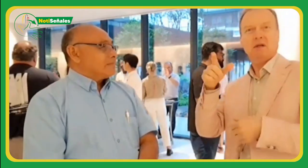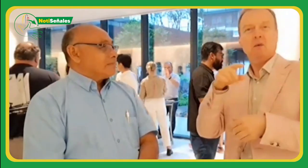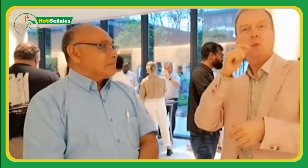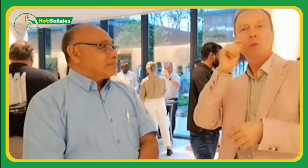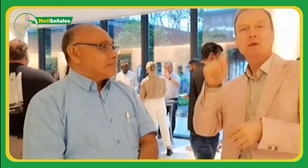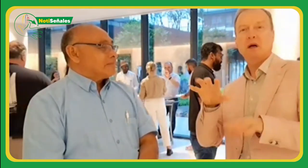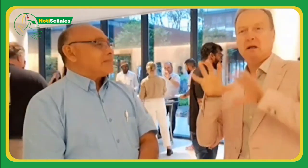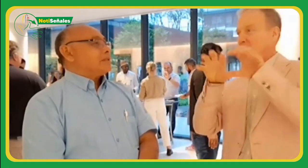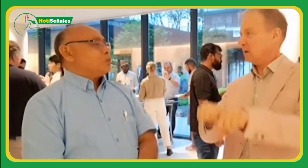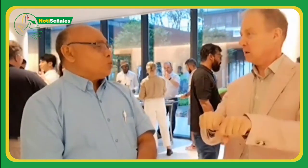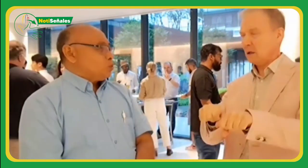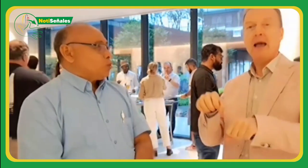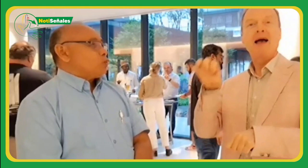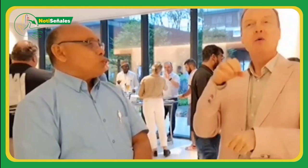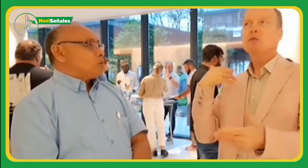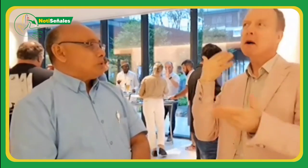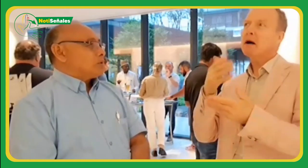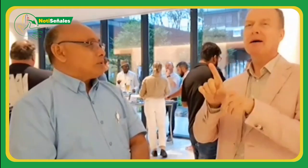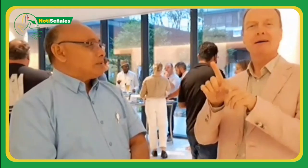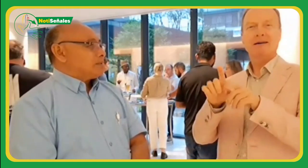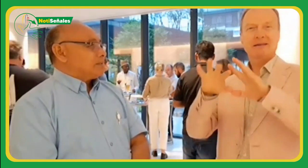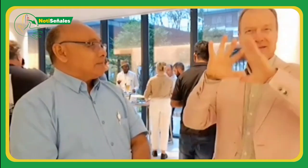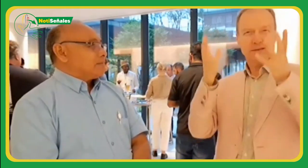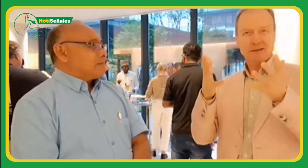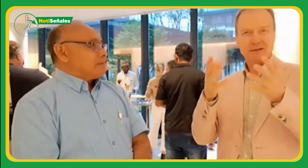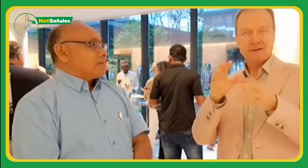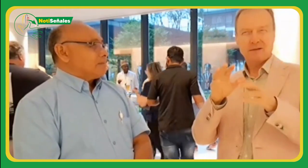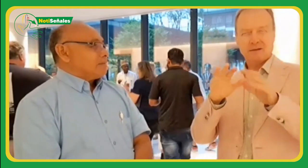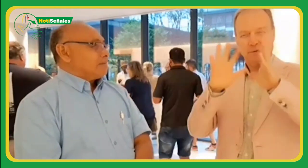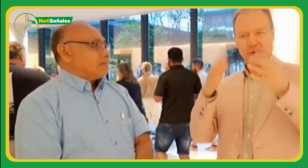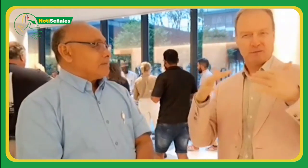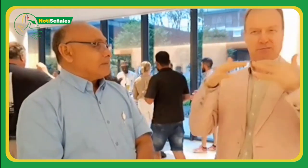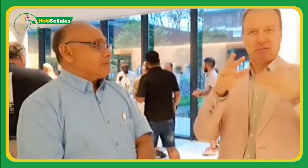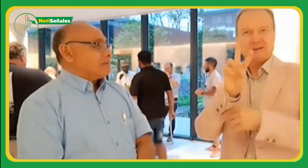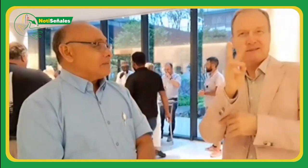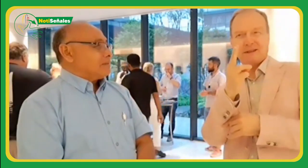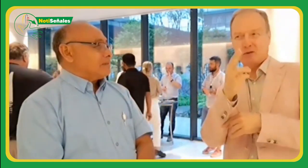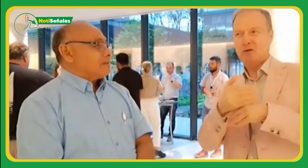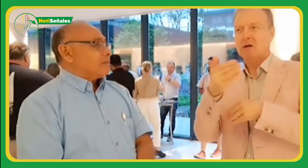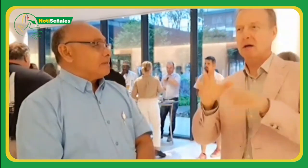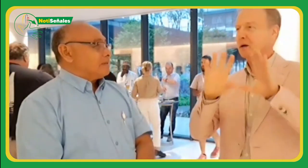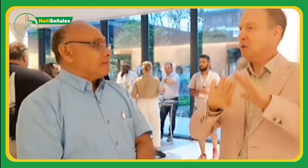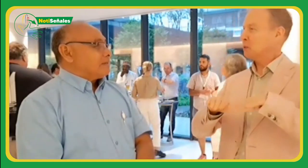a Ucrania en el Continente después de la Segunda Guerra Mundial estábamos en relativa calma pero ahora